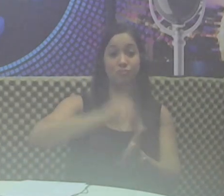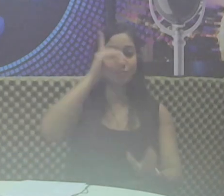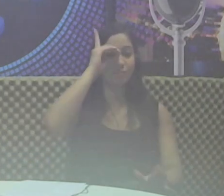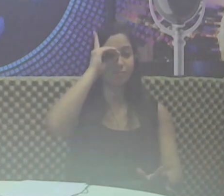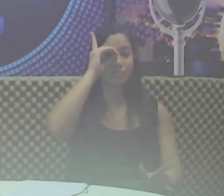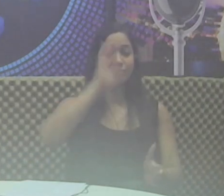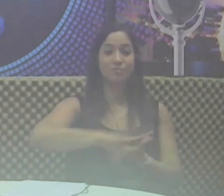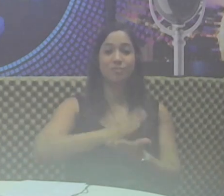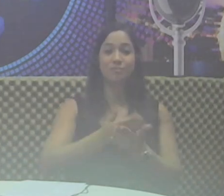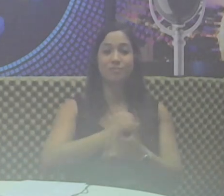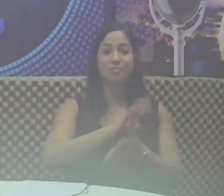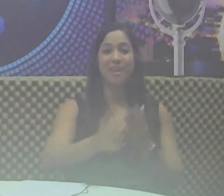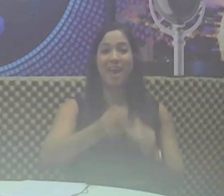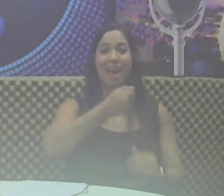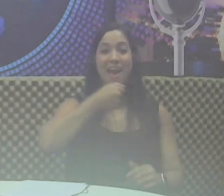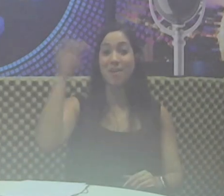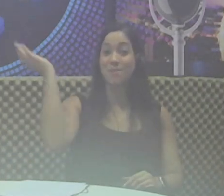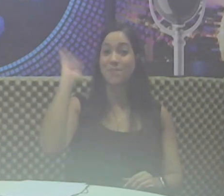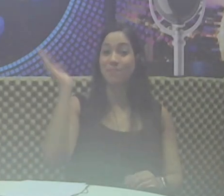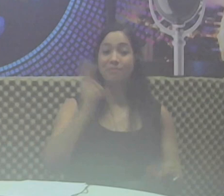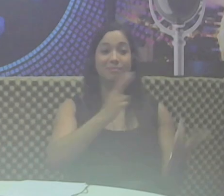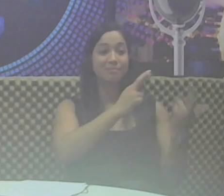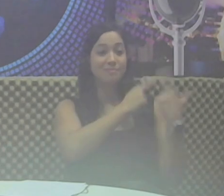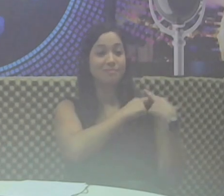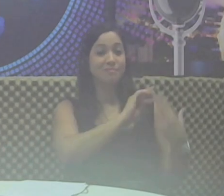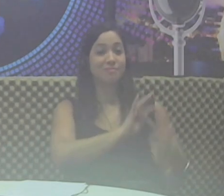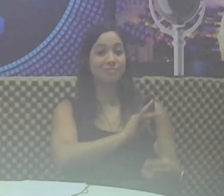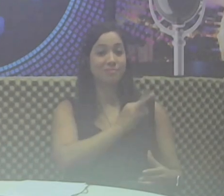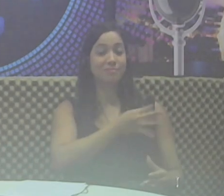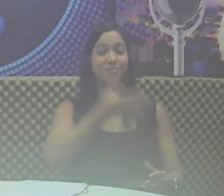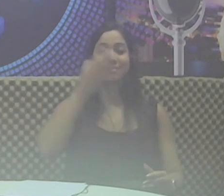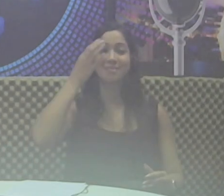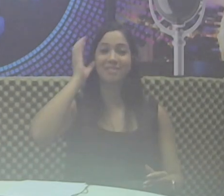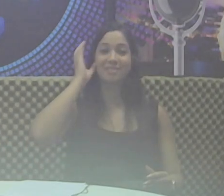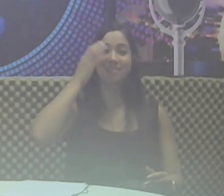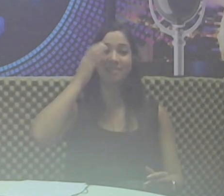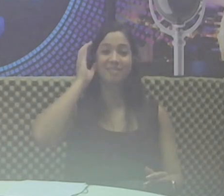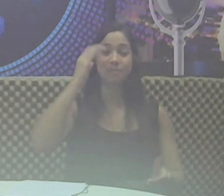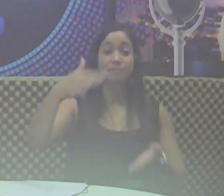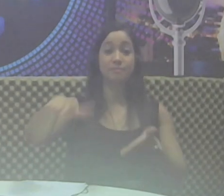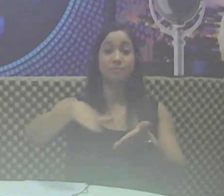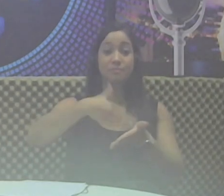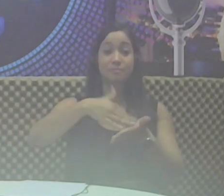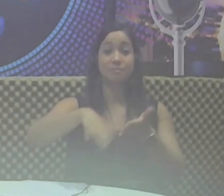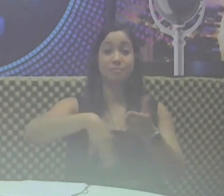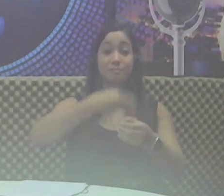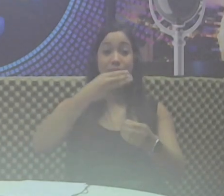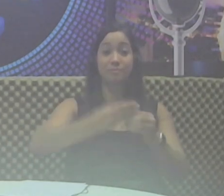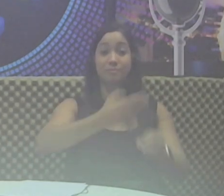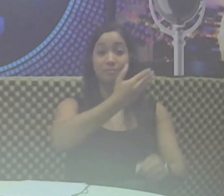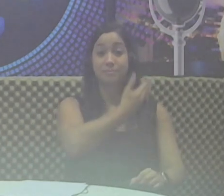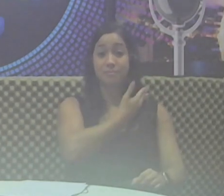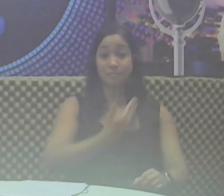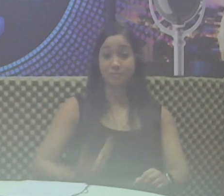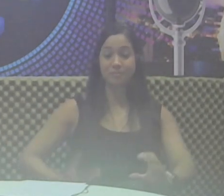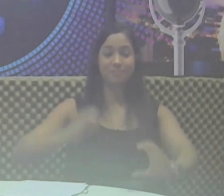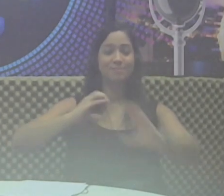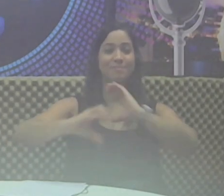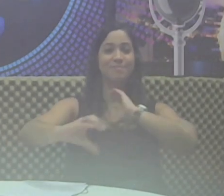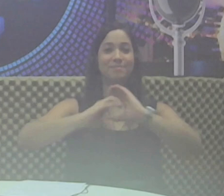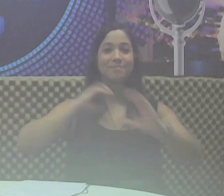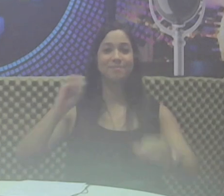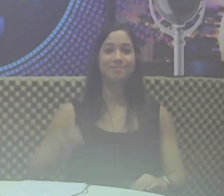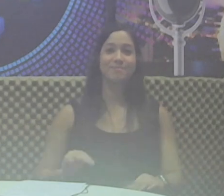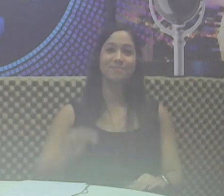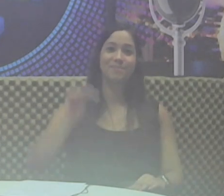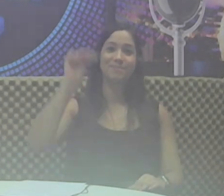Aires. Tradução em Libras, Amanda Valentim. Responsável técnico, Cristiano Silva. Secretário Municipal de Governo e